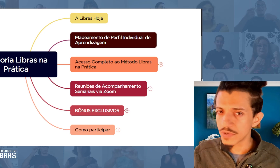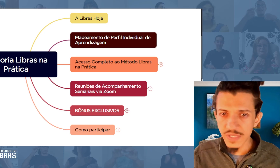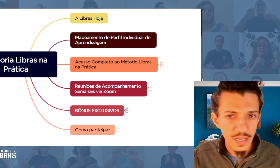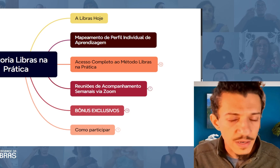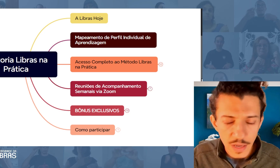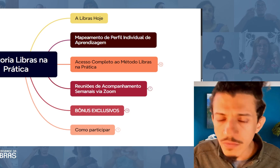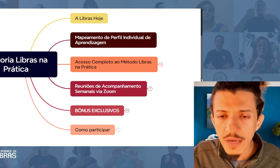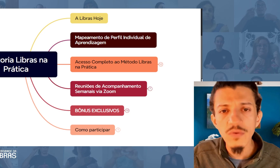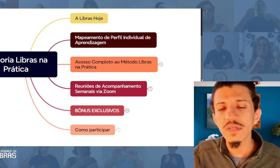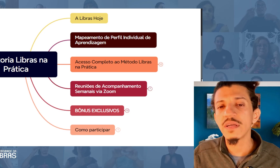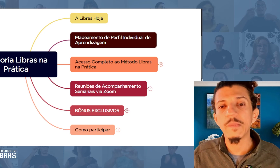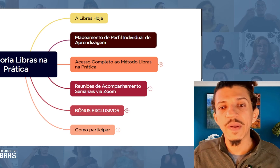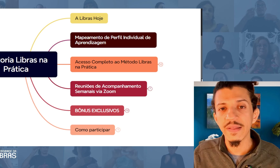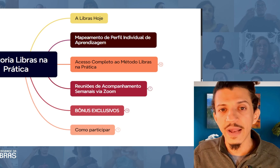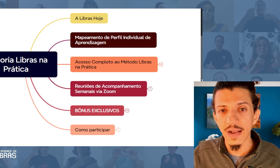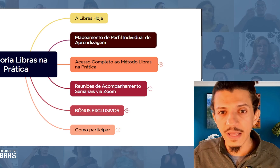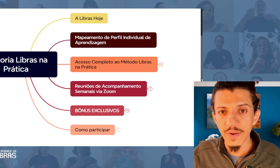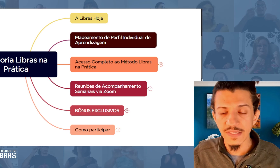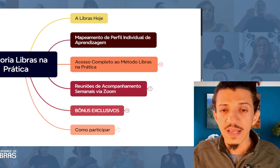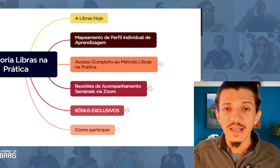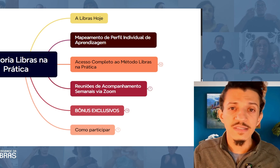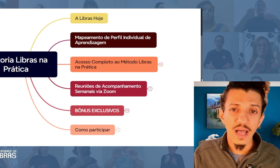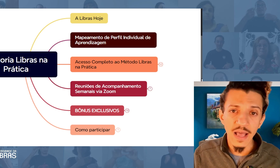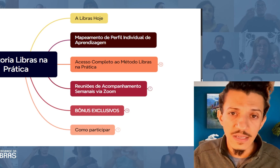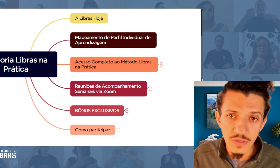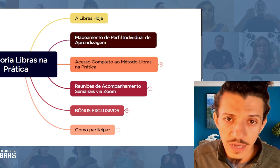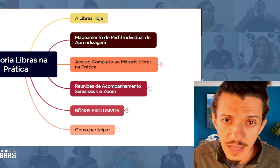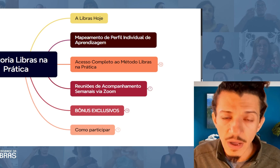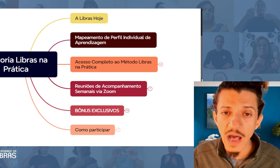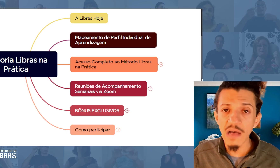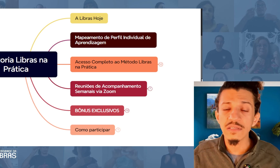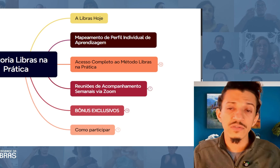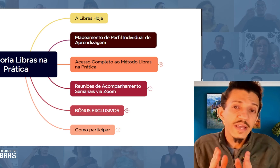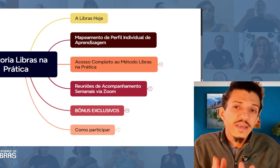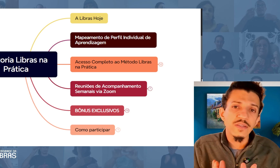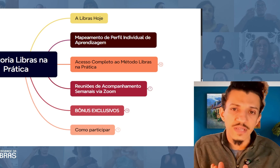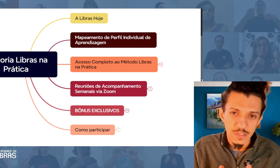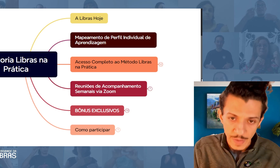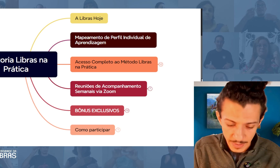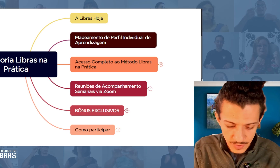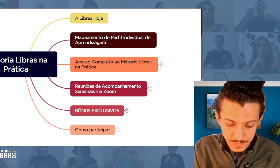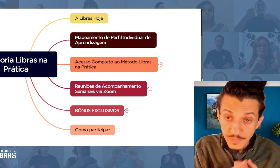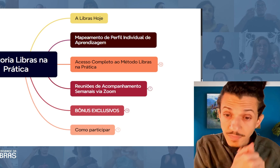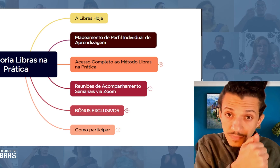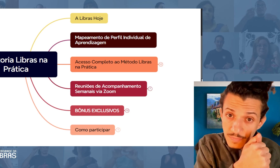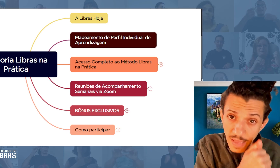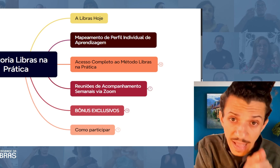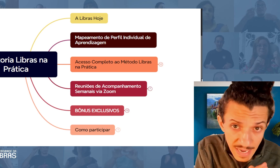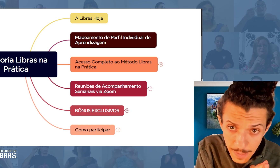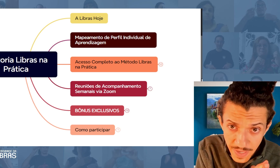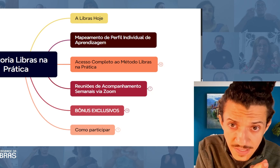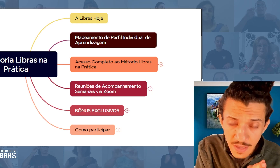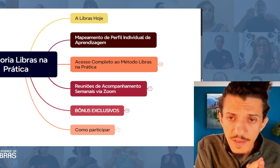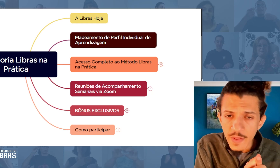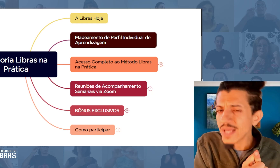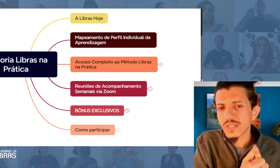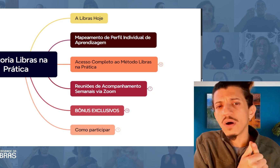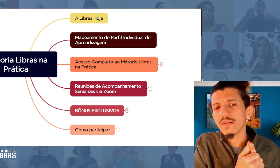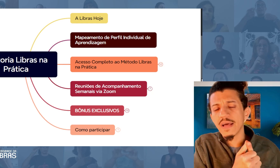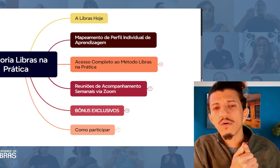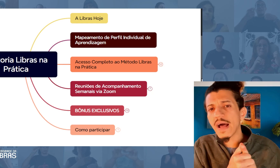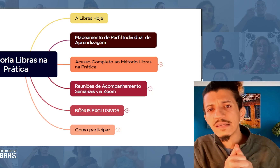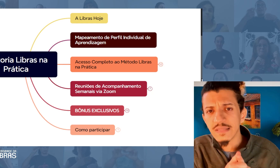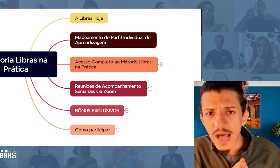de você ainda não ter conseguido aprender a Libras está relacionado aos seguintes aspectos. A Libras não é